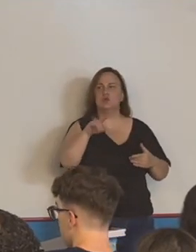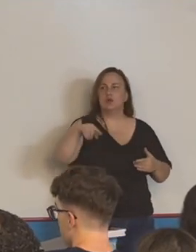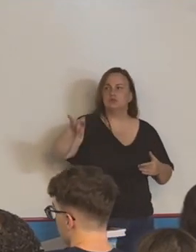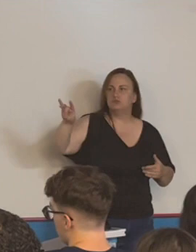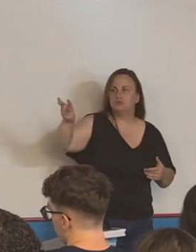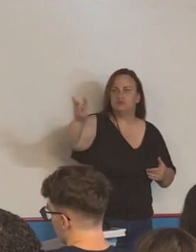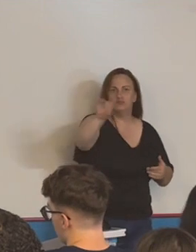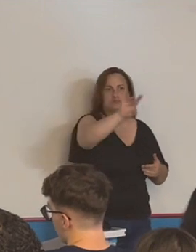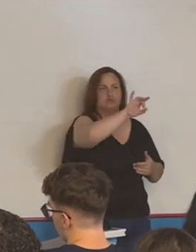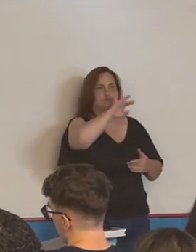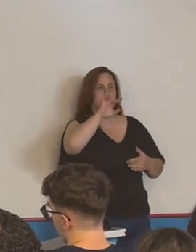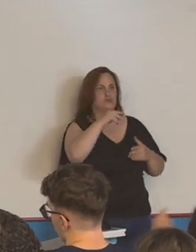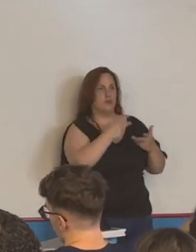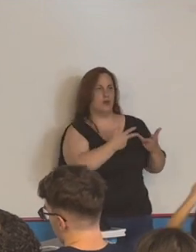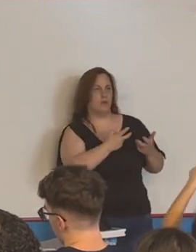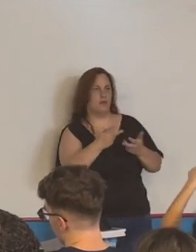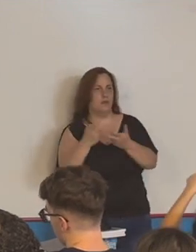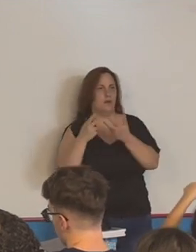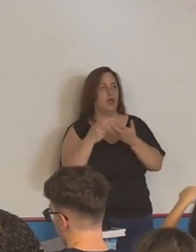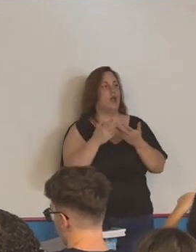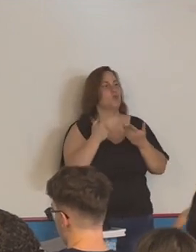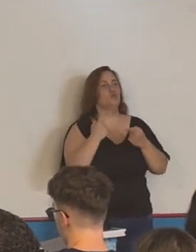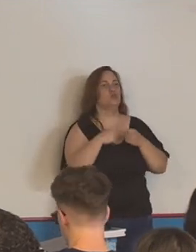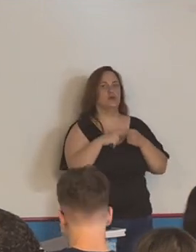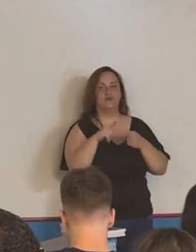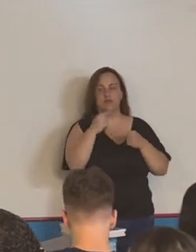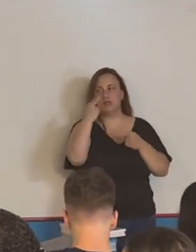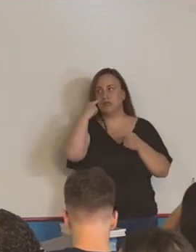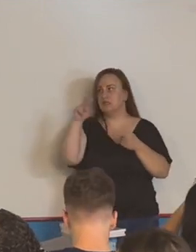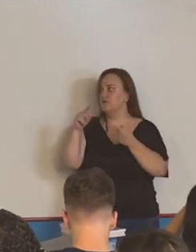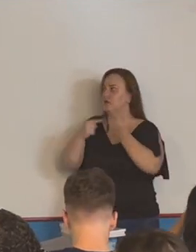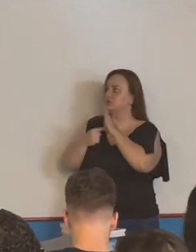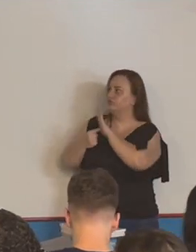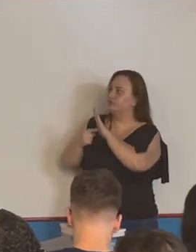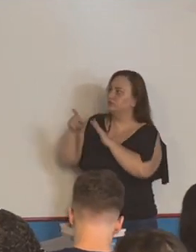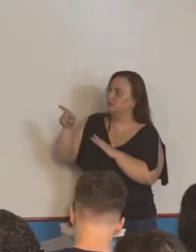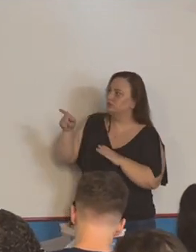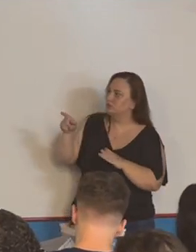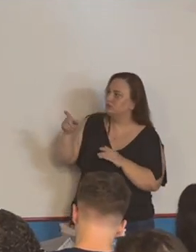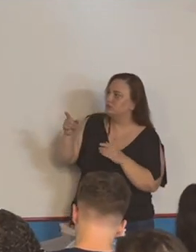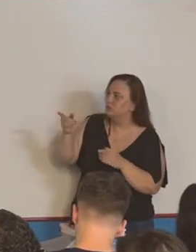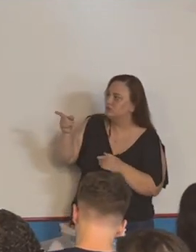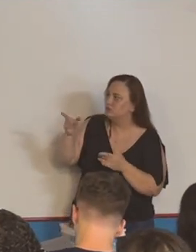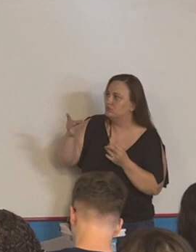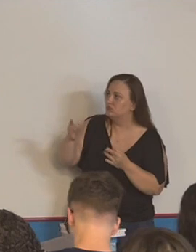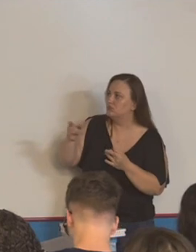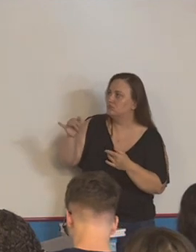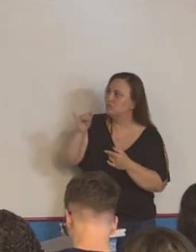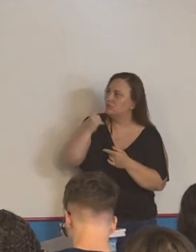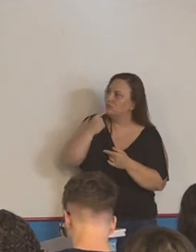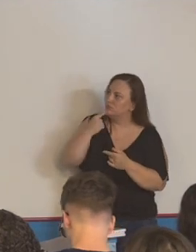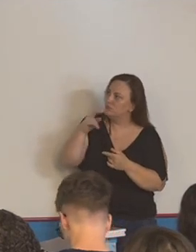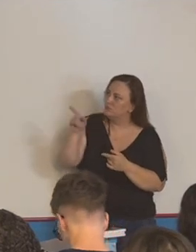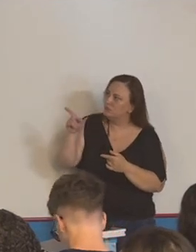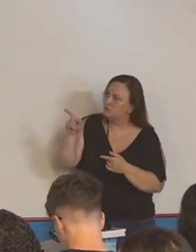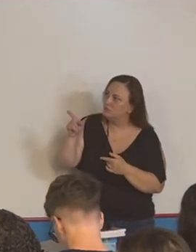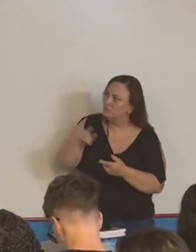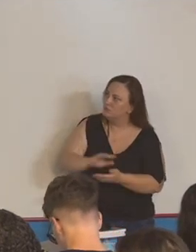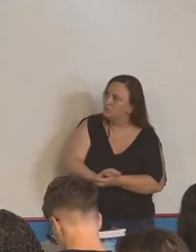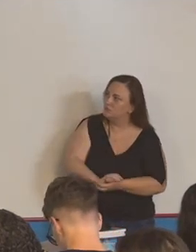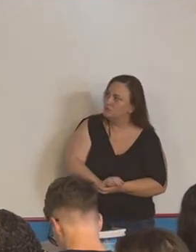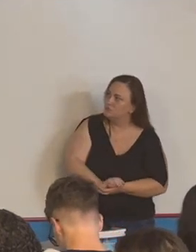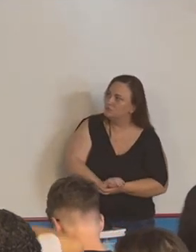então assim, só para vocês terem uma ideia, esse detalhe que vocês estão vendo aqui, deixa eu ver qual que é isso, são